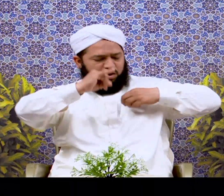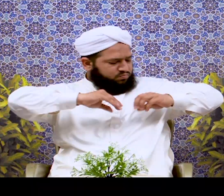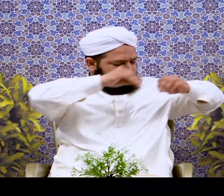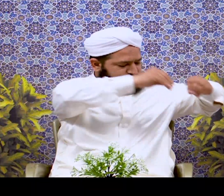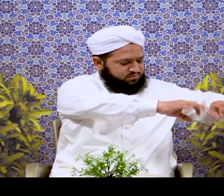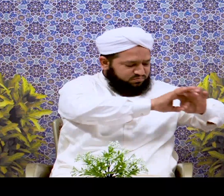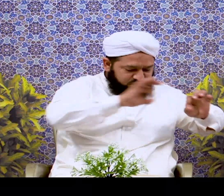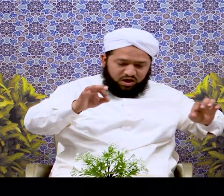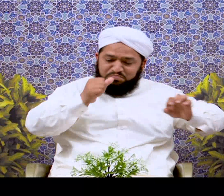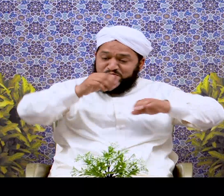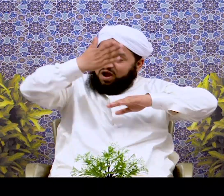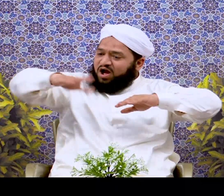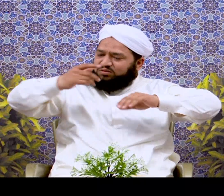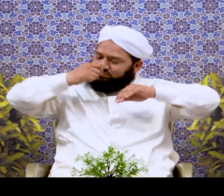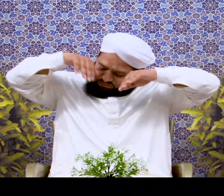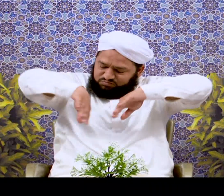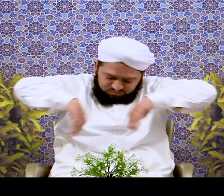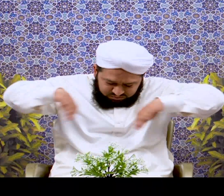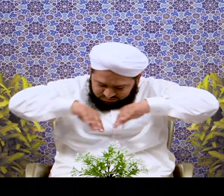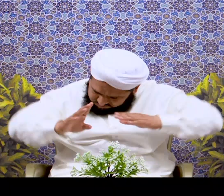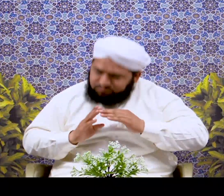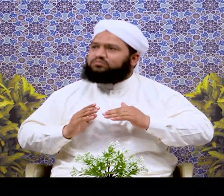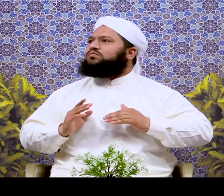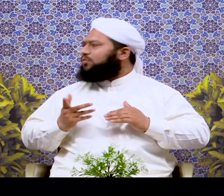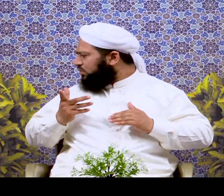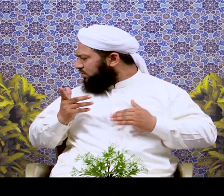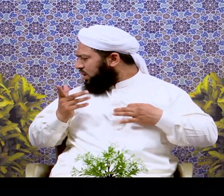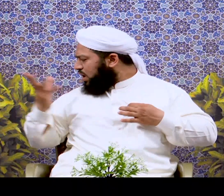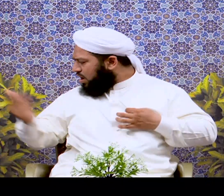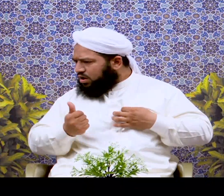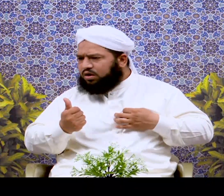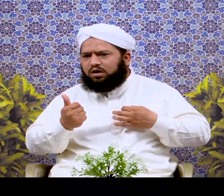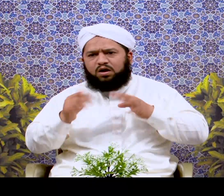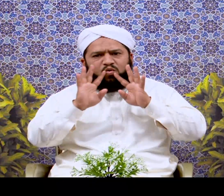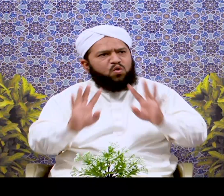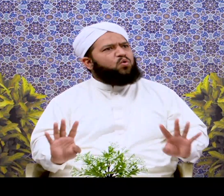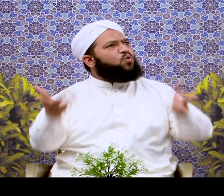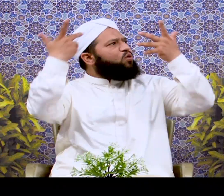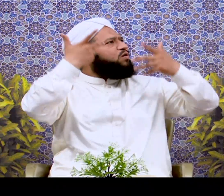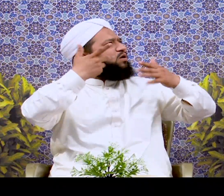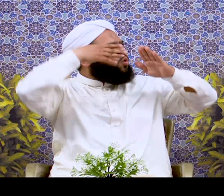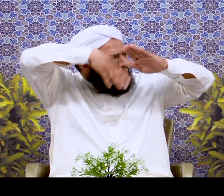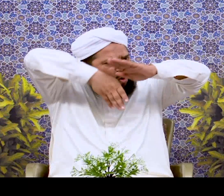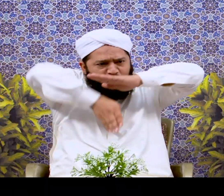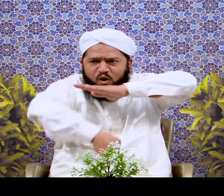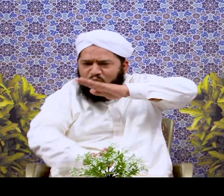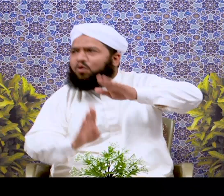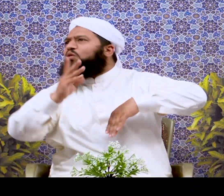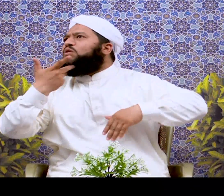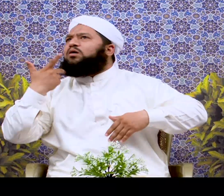رکھے، پانی میں غوطہ لگایا، سر اٹھایا تو نہ دجلہ ہے نہ کپڑے ہیں، یہ جگہ ہی کوئی اور تھی۔ پردے کا اہتمام کر کے